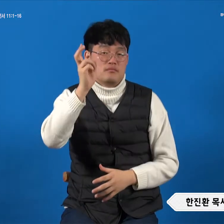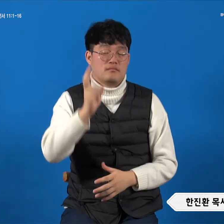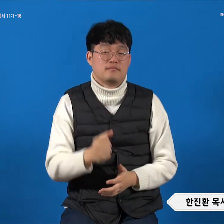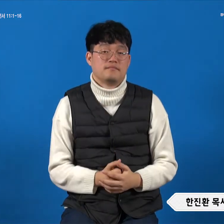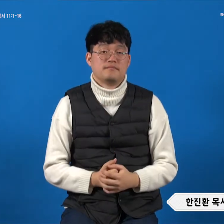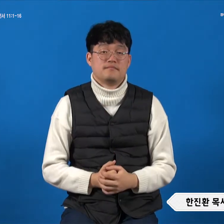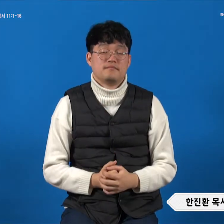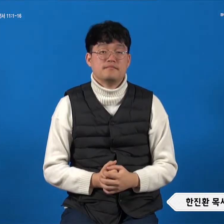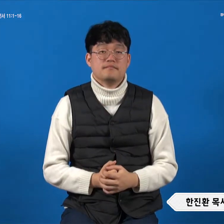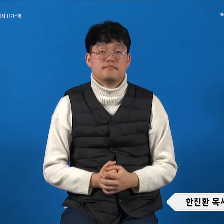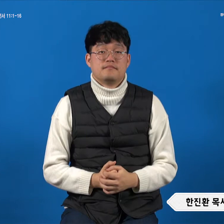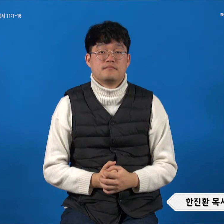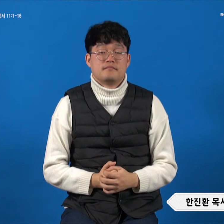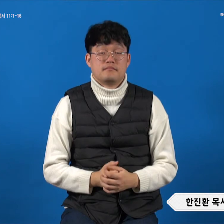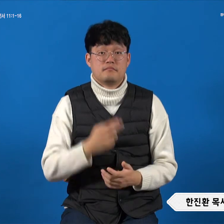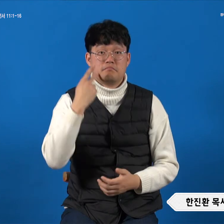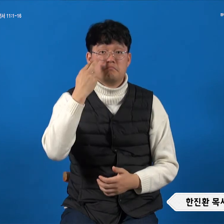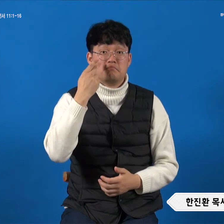없을 겁니다.